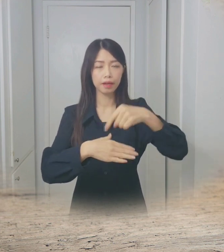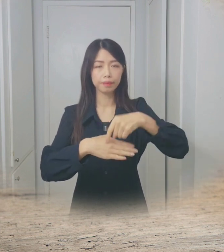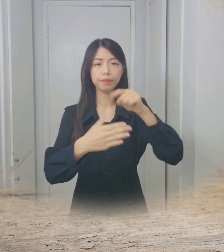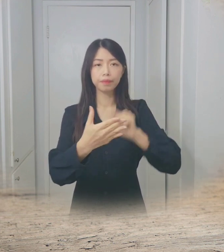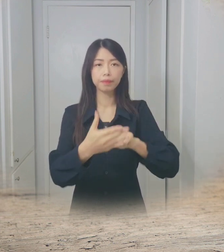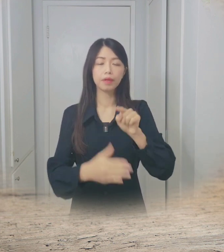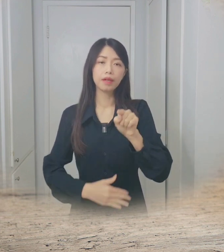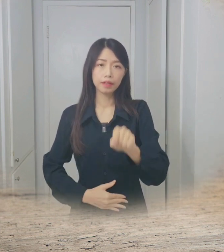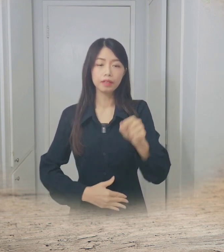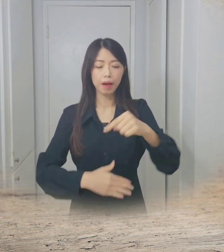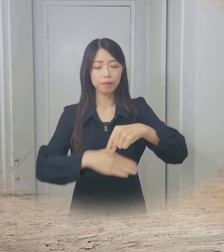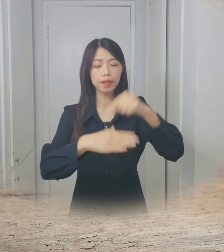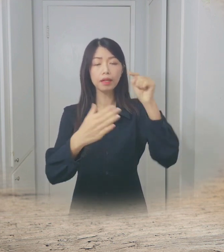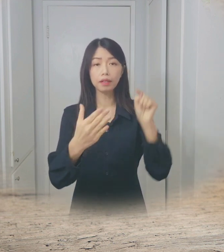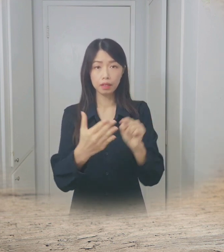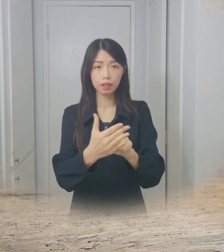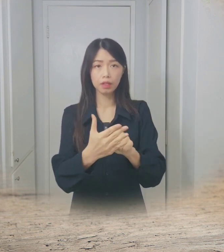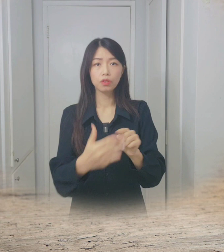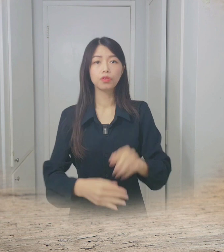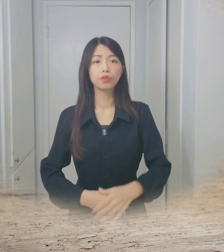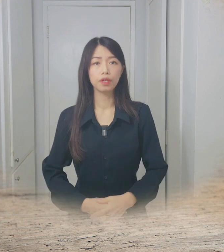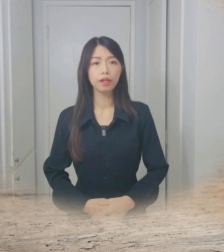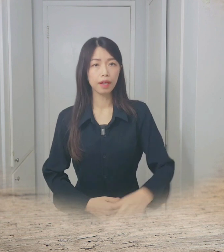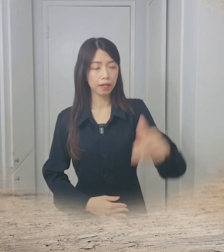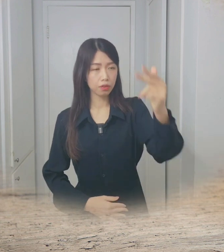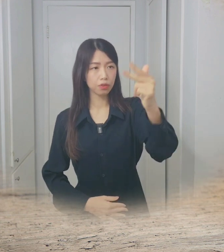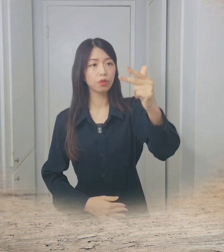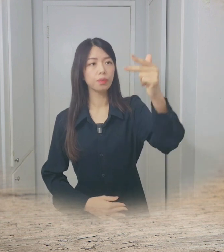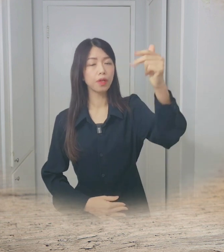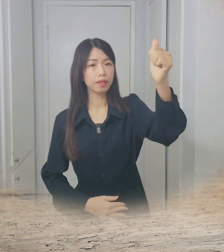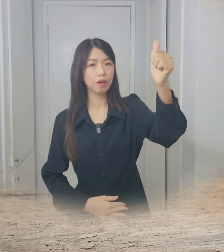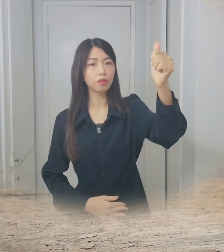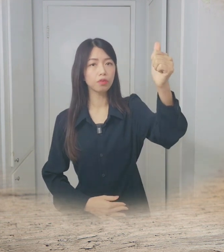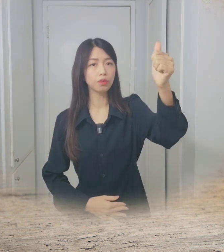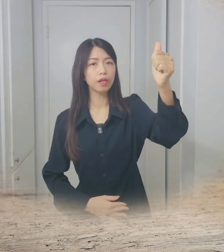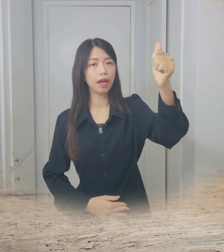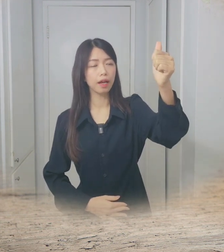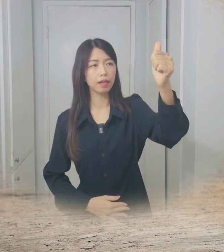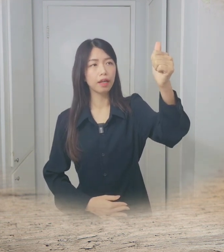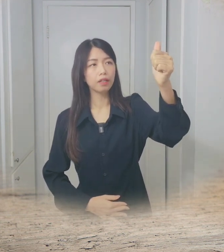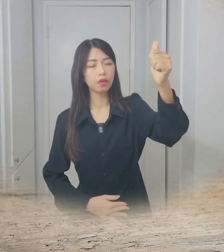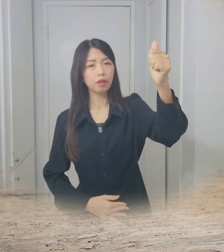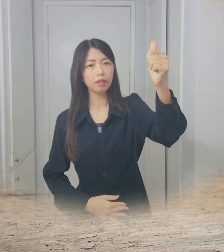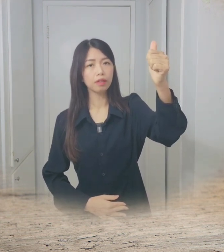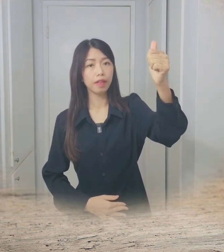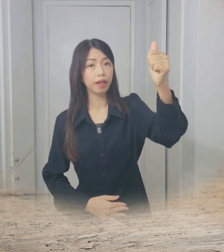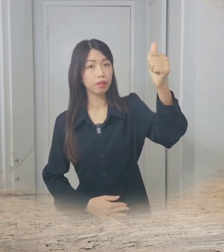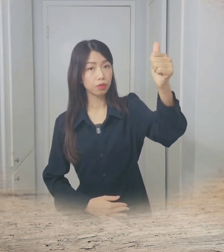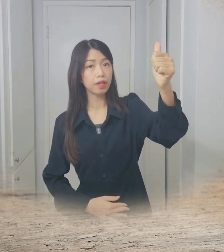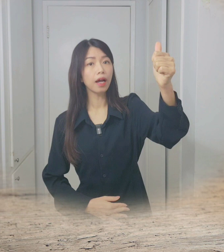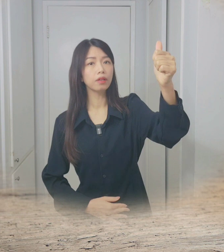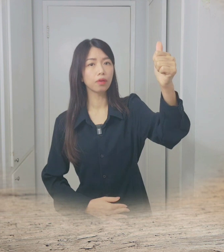됩니다. 그 마음이 주를 아까 주 표현했죠. 주를 향한 여기서는